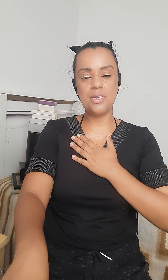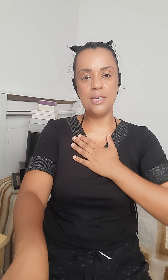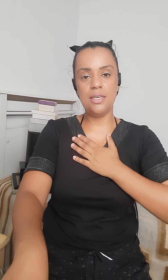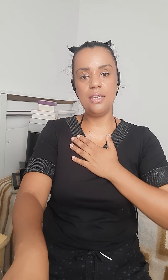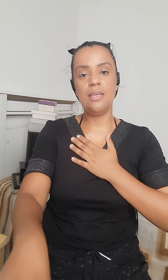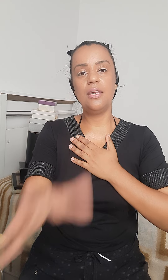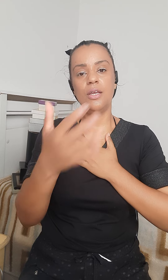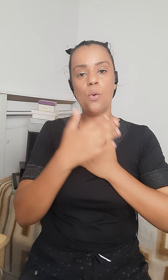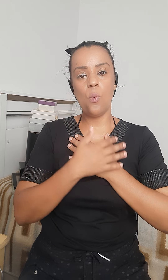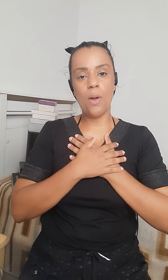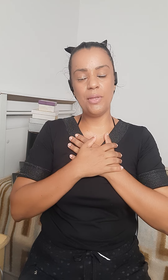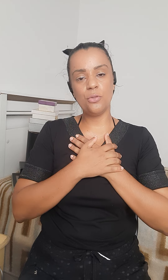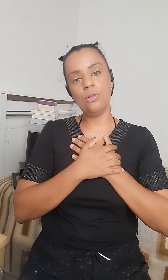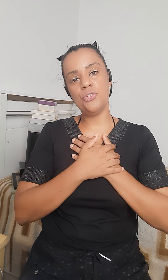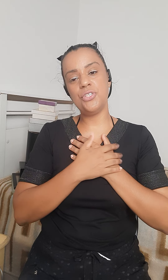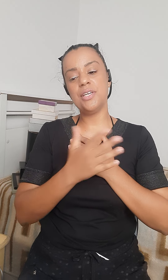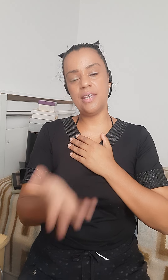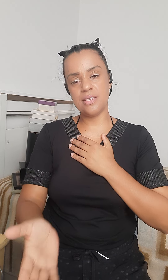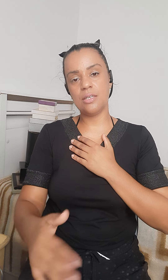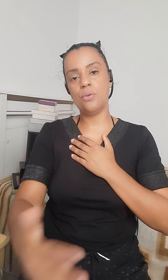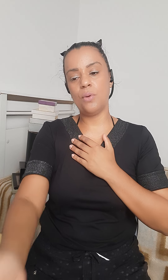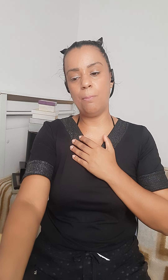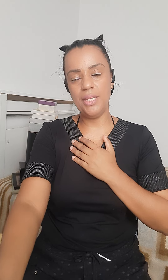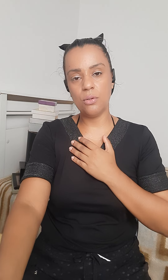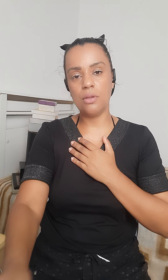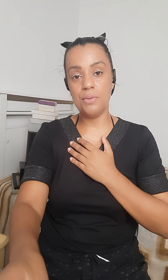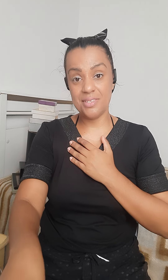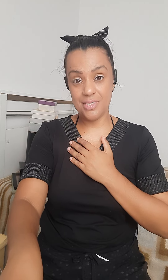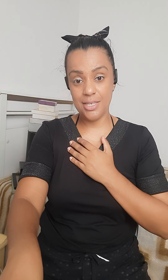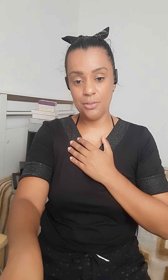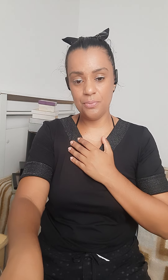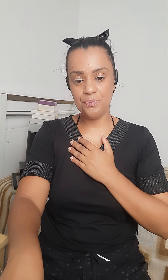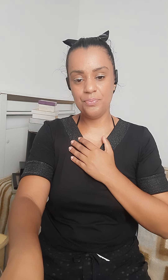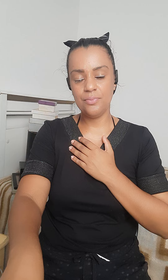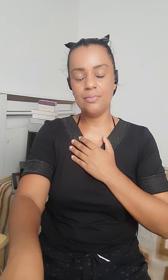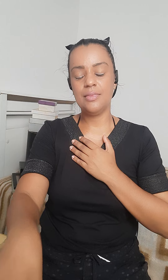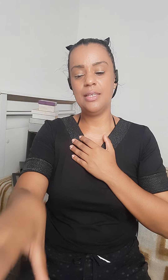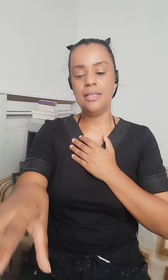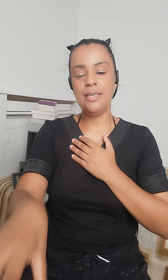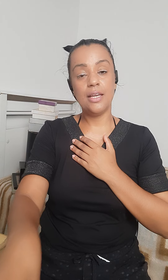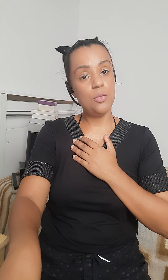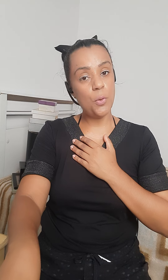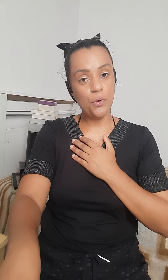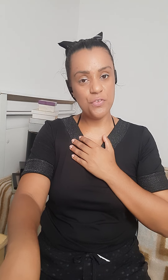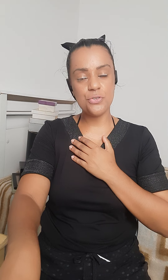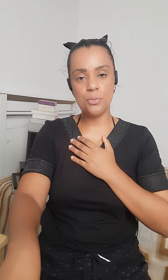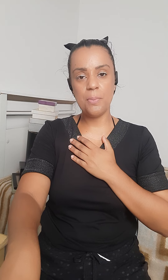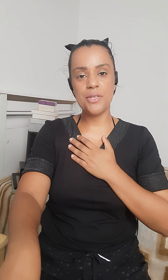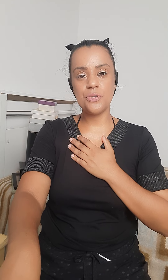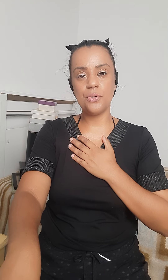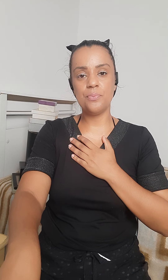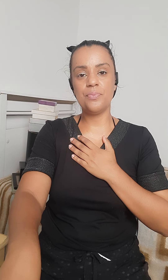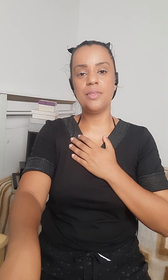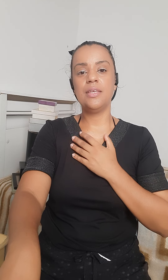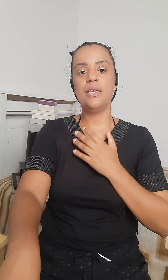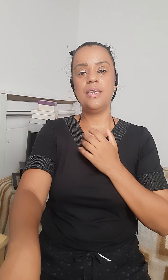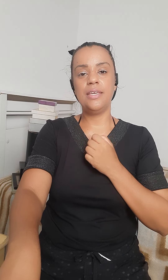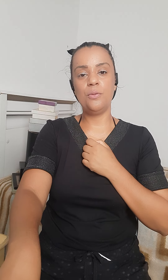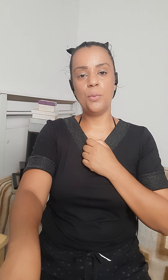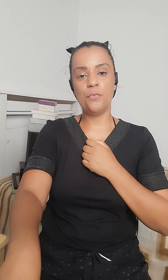segui uma metodologia, que é essa que eu aplico, que eu ensino, que é a que o meu professor me passou. Que o meu